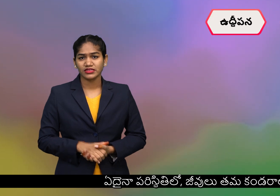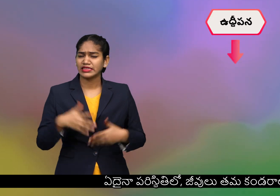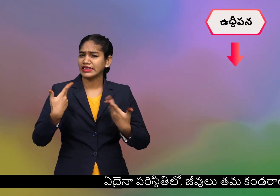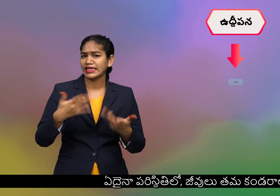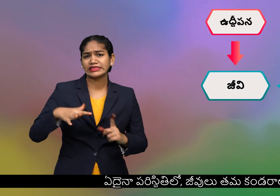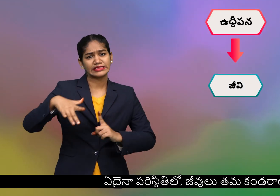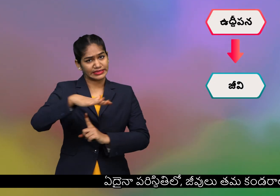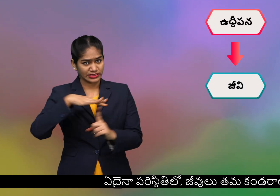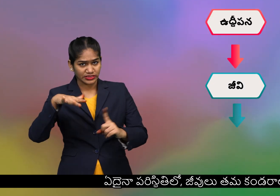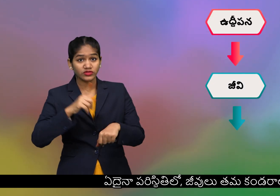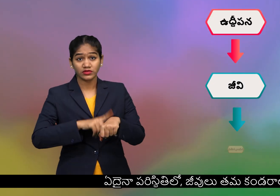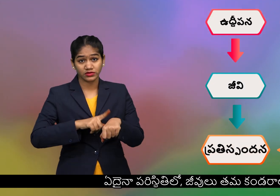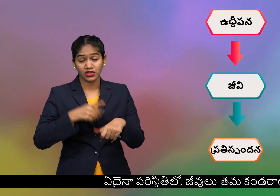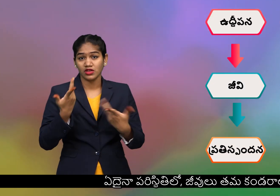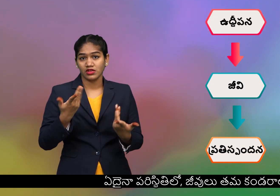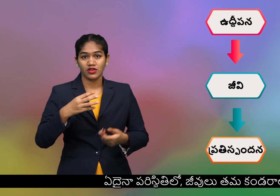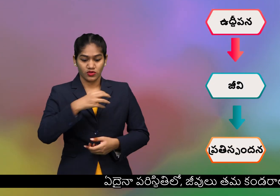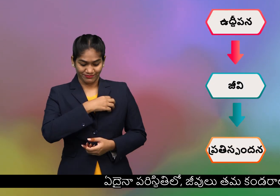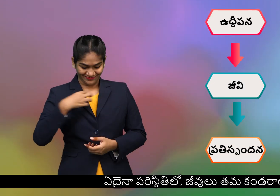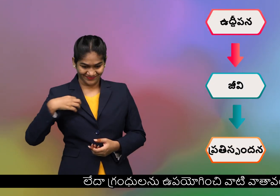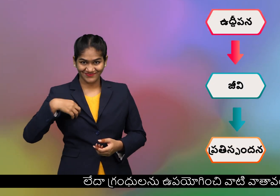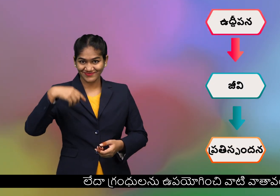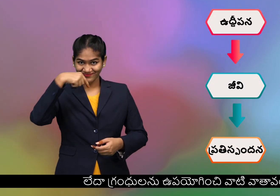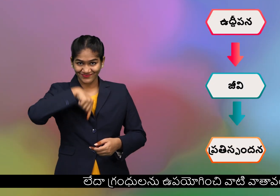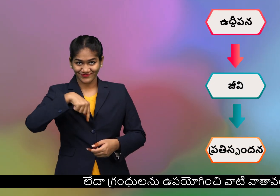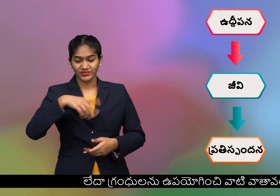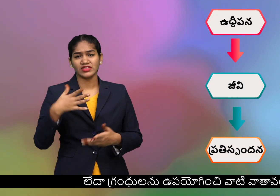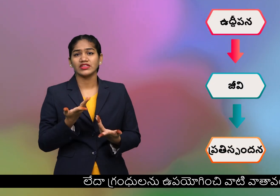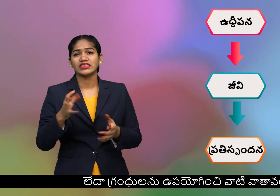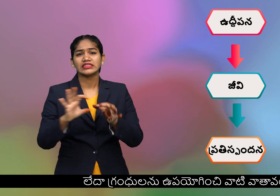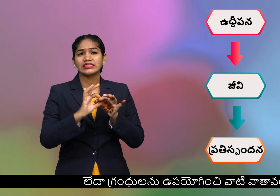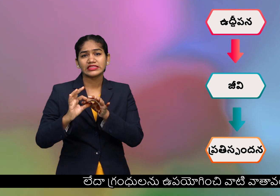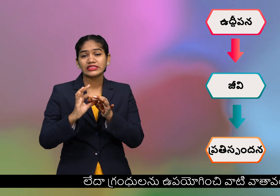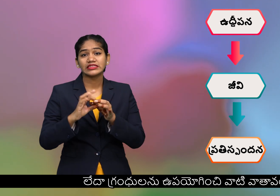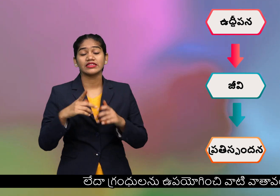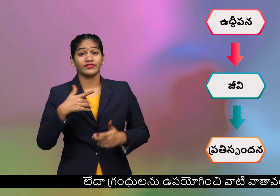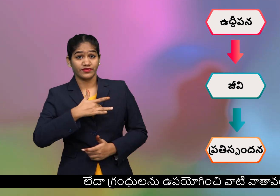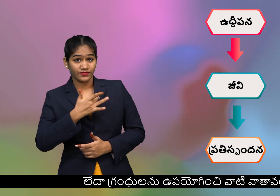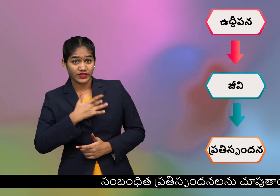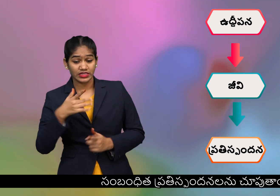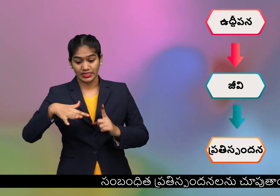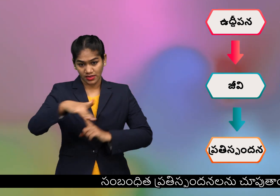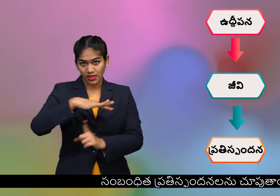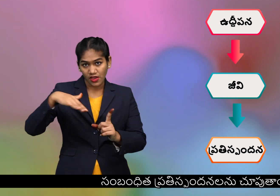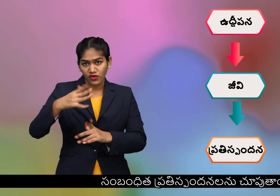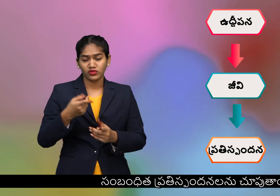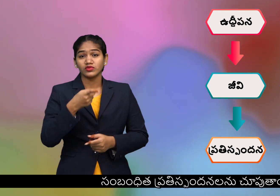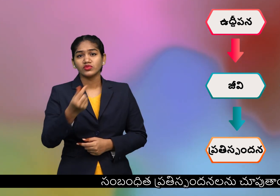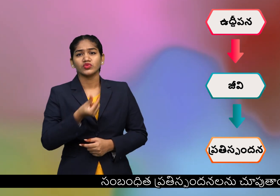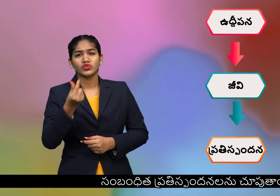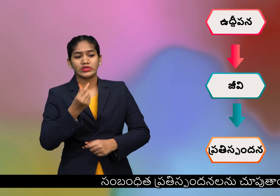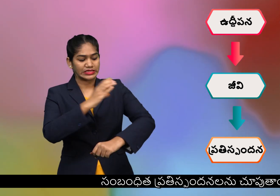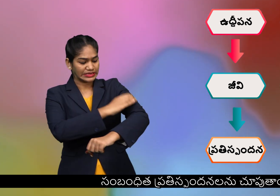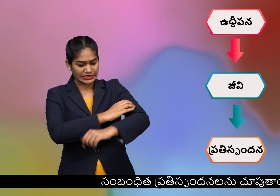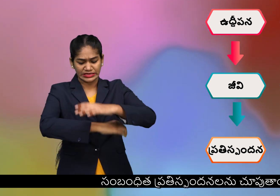ఏదైనా పరిస్థితిలో జీవులు తమ కండరాలు లేదా గ్రంథులను ఉపయోగించి వాటి వాతావరణంలో సంబంధిత